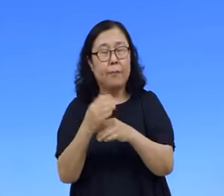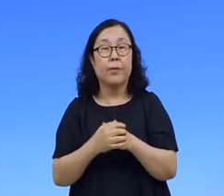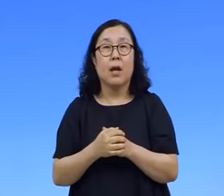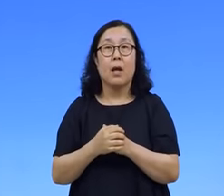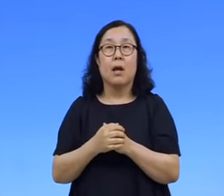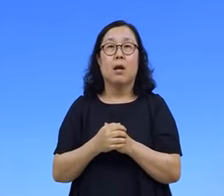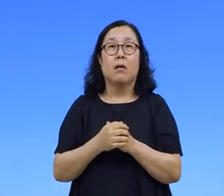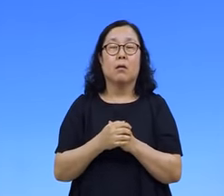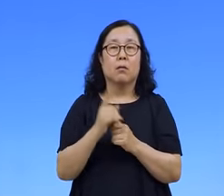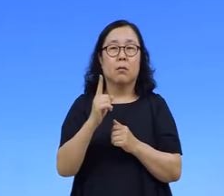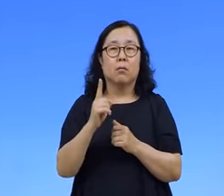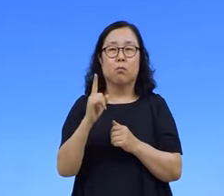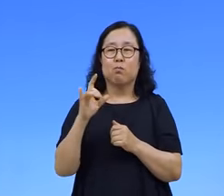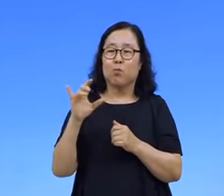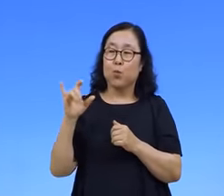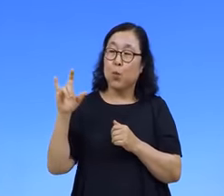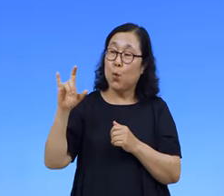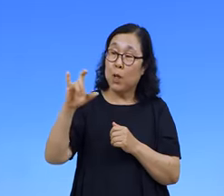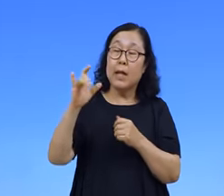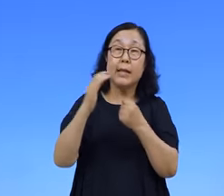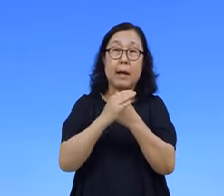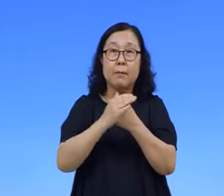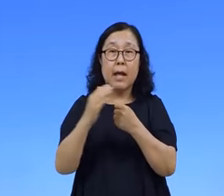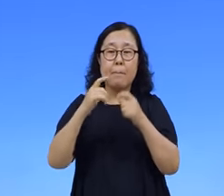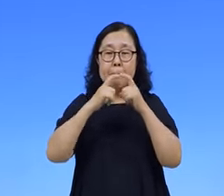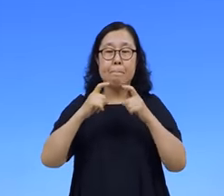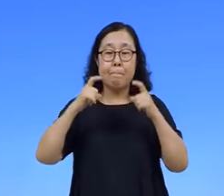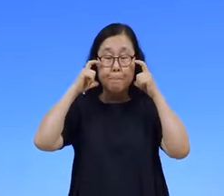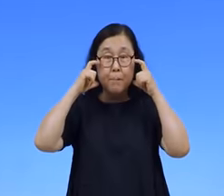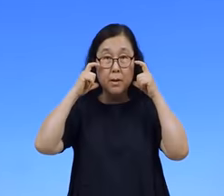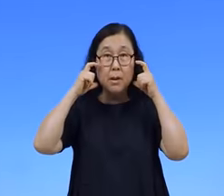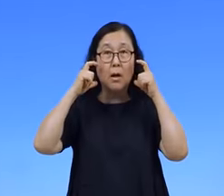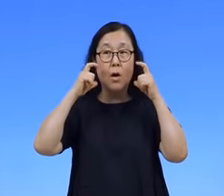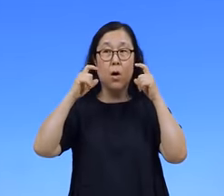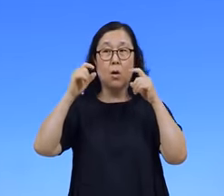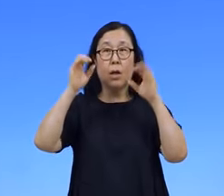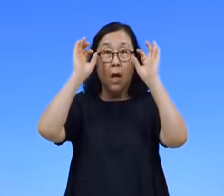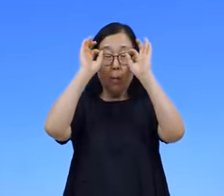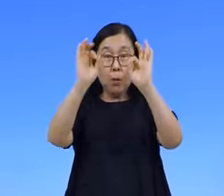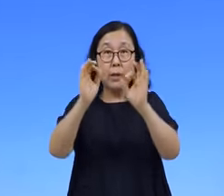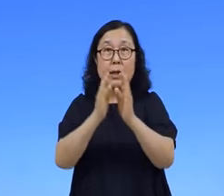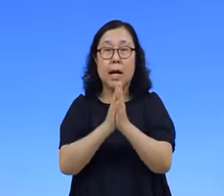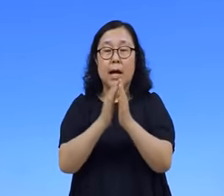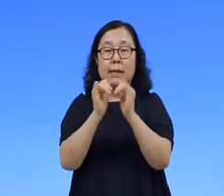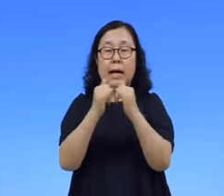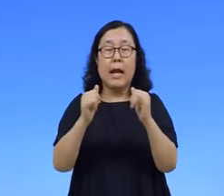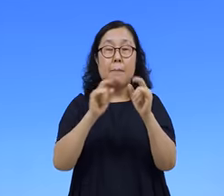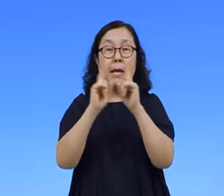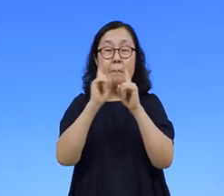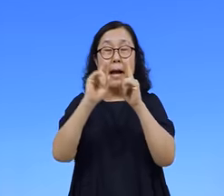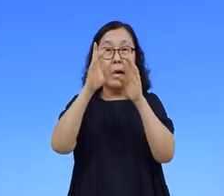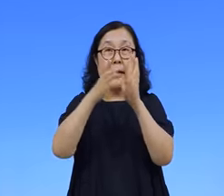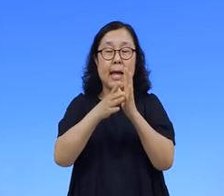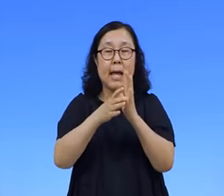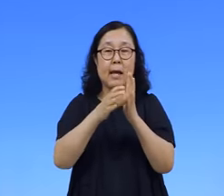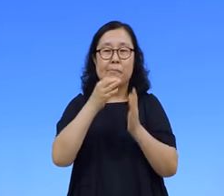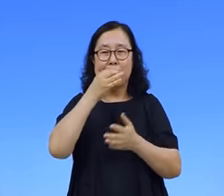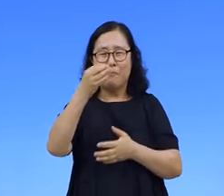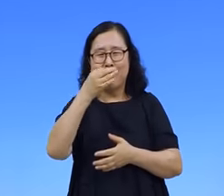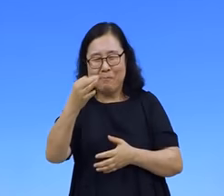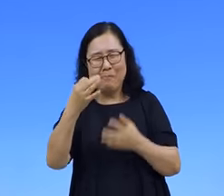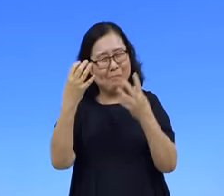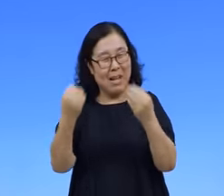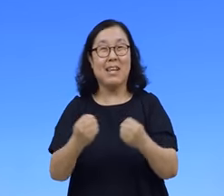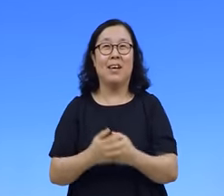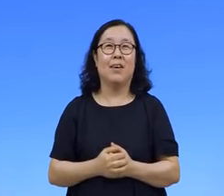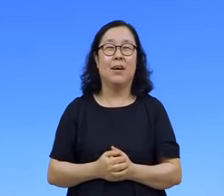그 코로나19 때문에 마스크를 쓰면서 유심히 보니까 사람이 말할 때 침이 엄청 많이 튀더라고요. 인식을